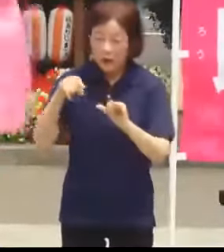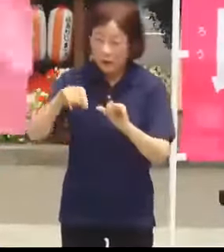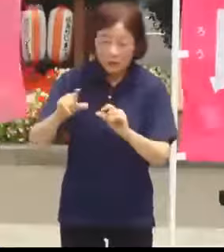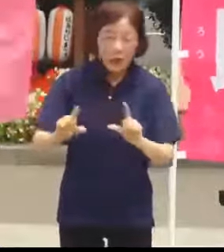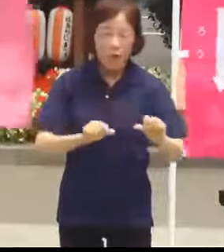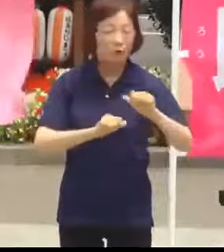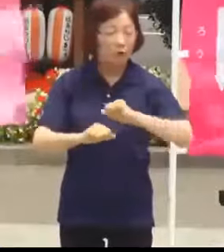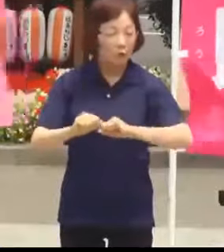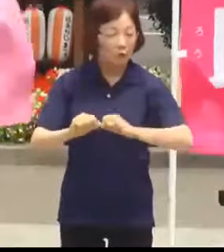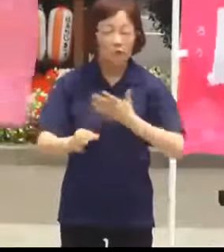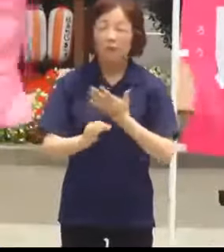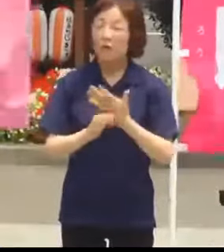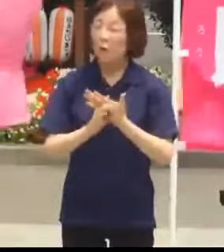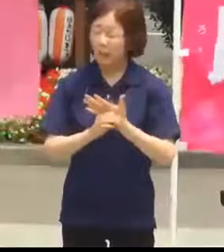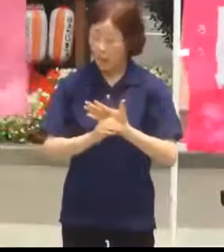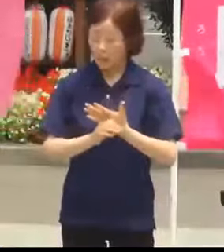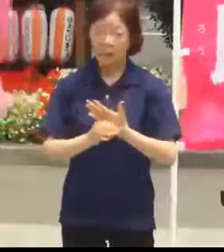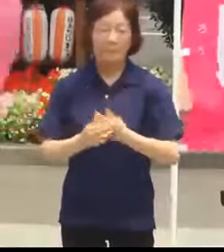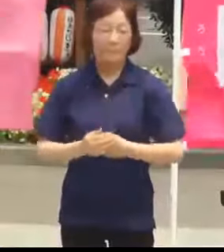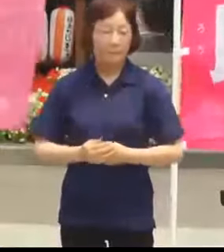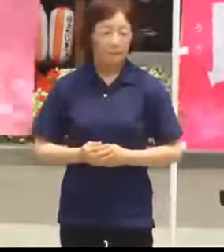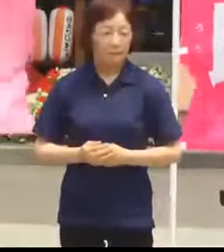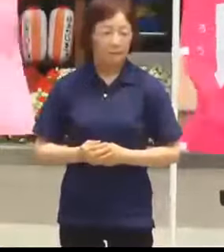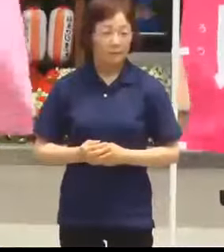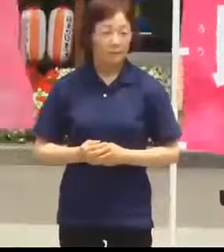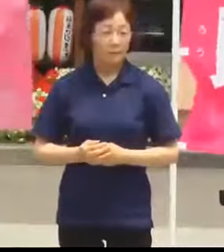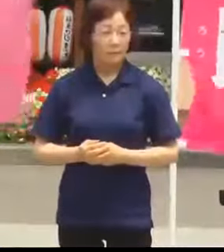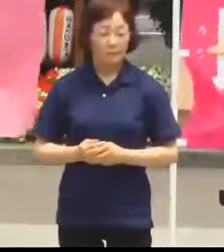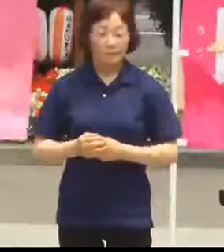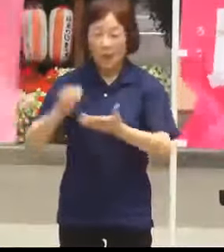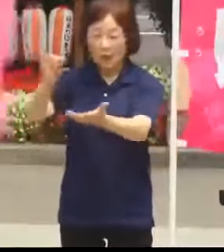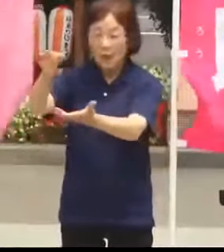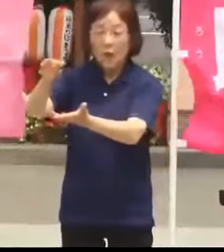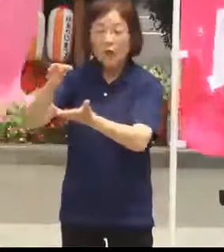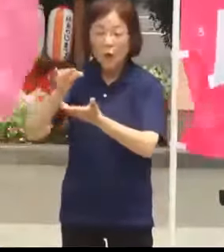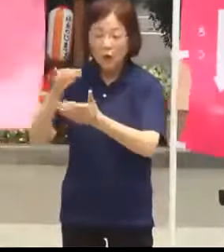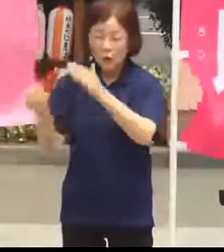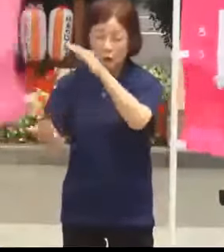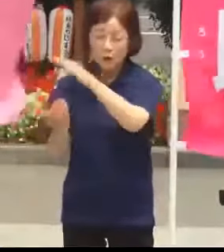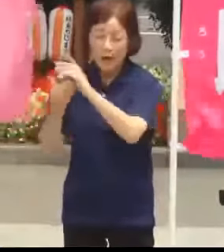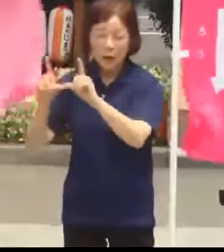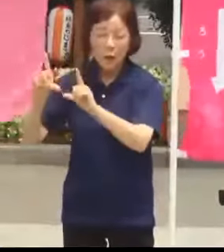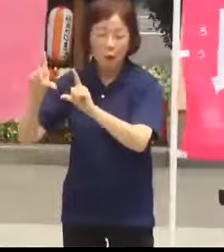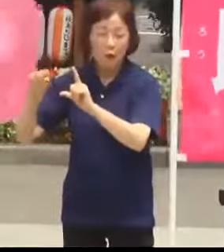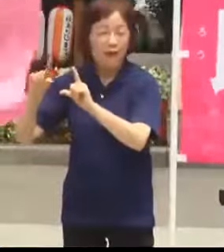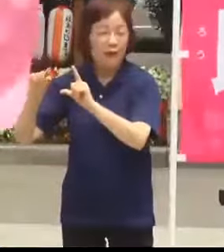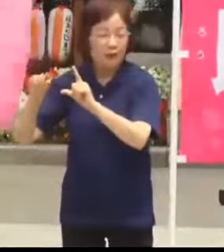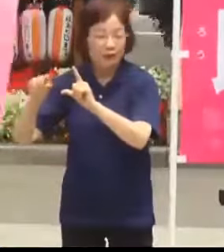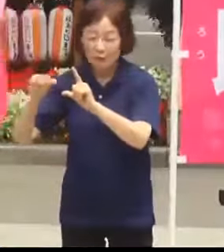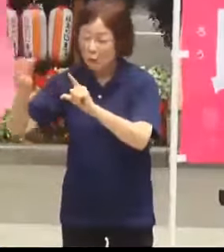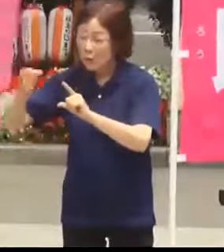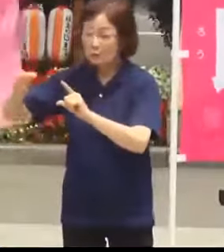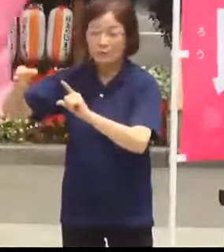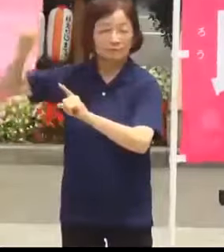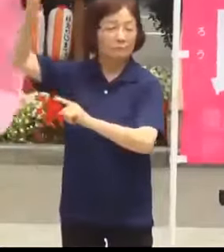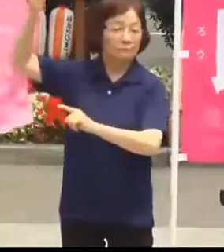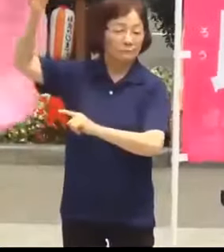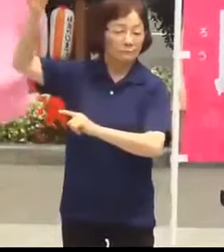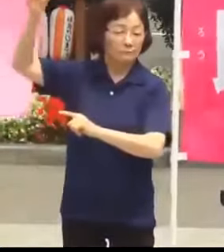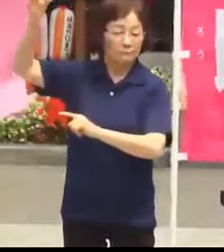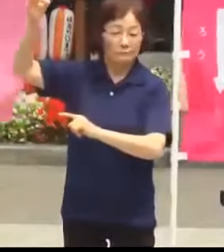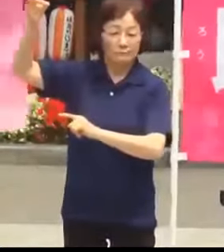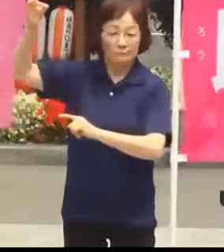だけ例えばこんな風にしたいと思います所得税の最高税率これを引き上げる